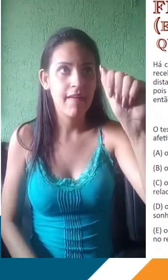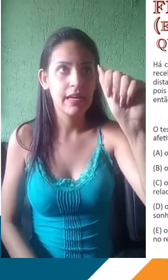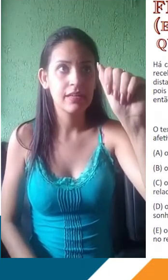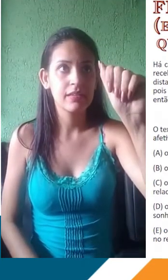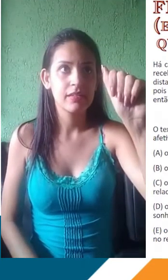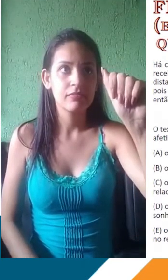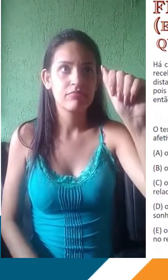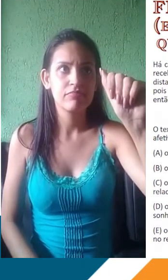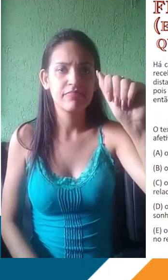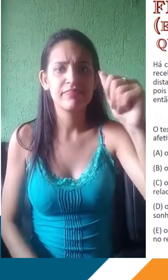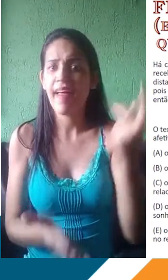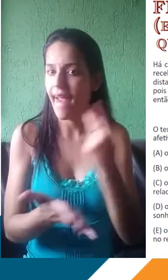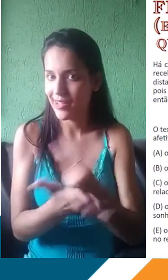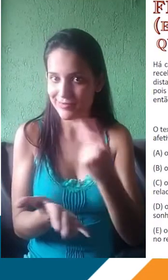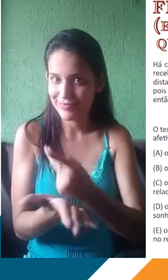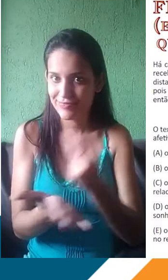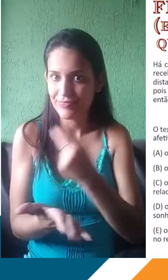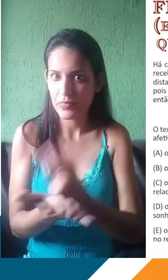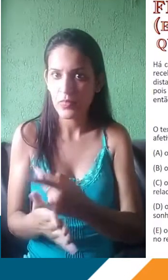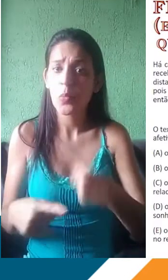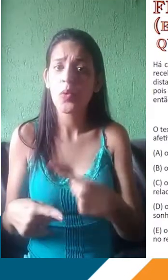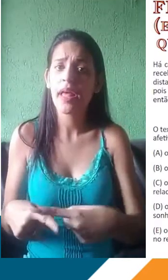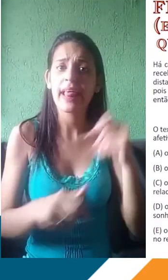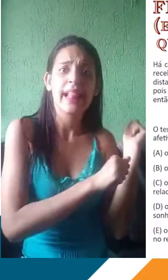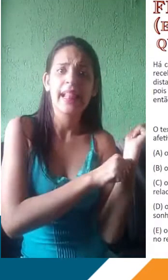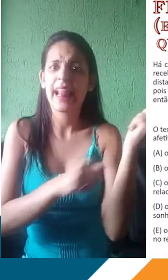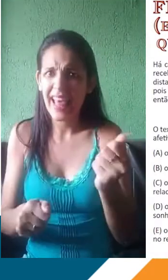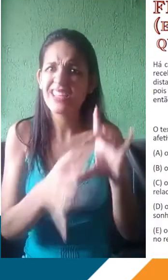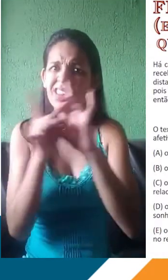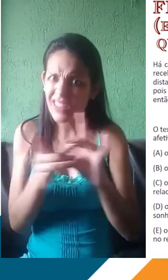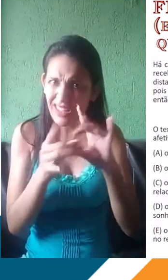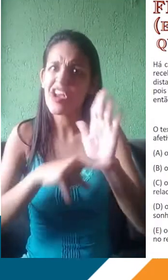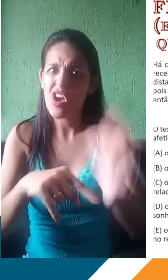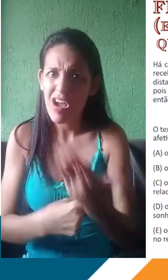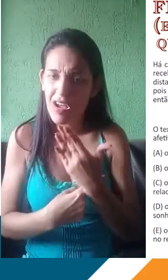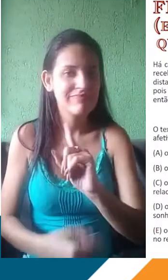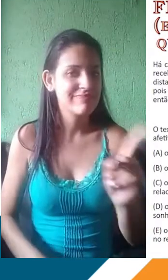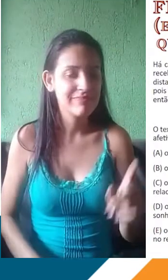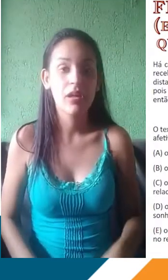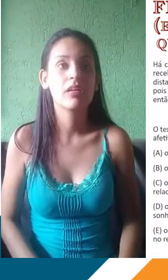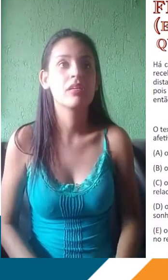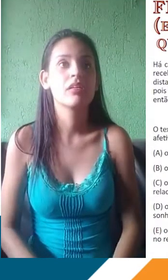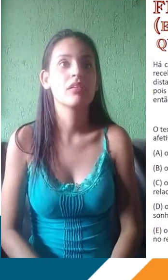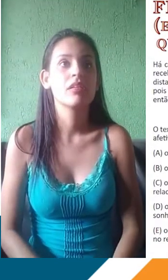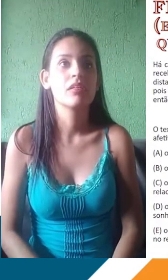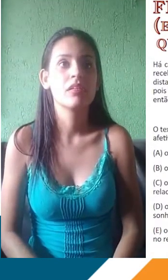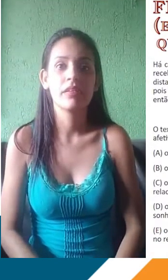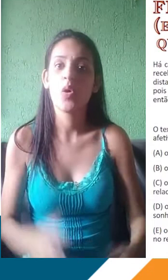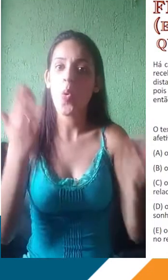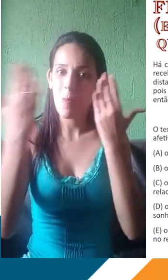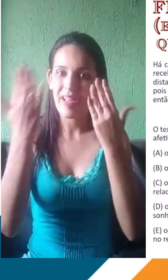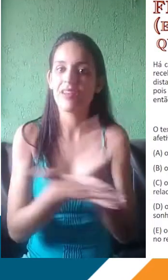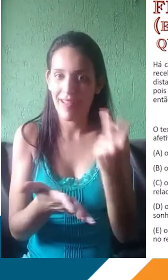já apresenta uma incoerência, pois ela liga o tênis à ideia de cooperação. E segundo o texto, a comparação